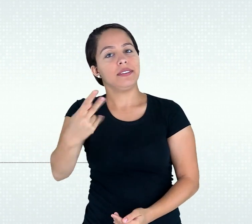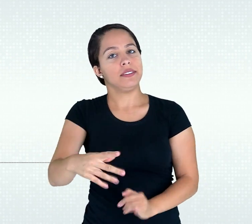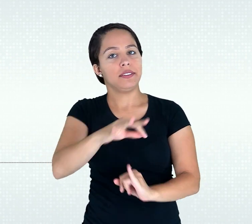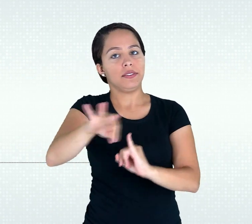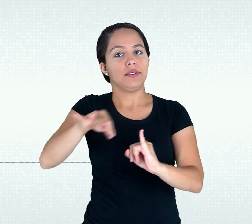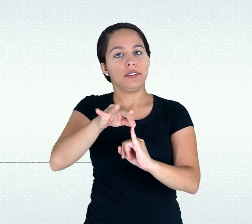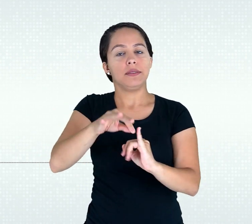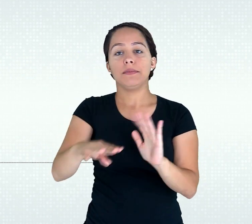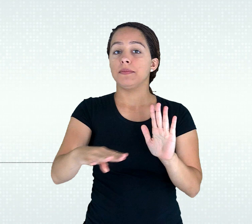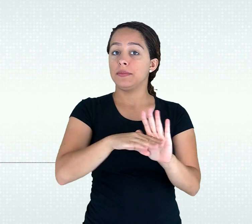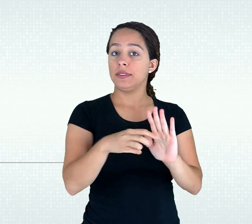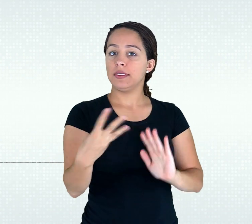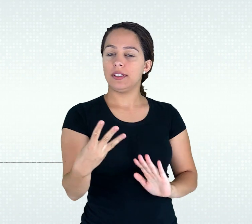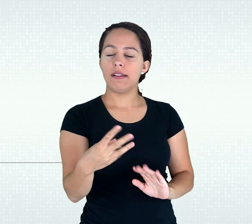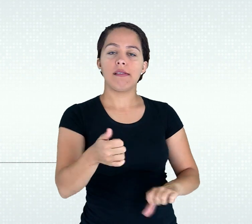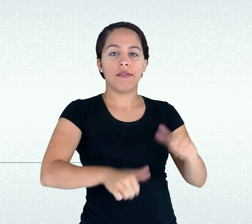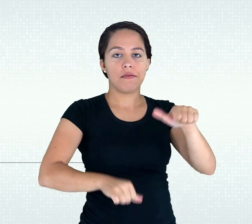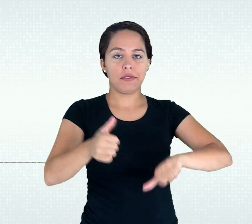e